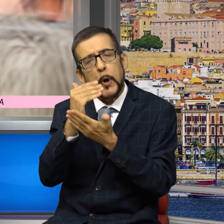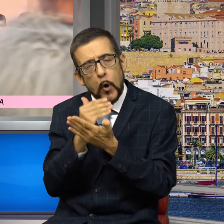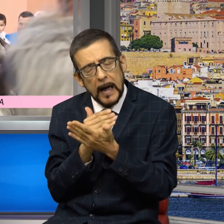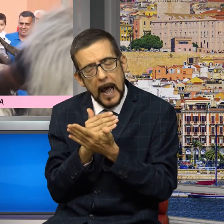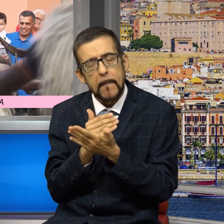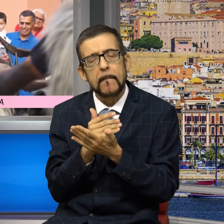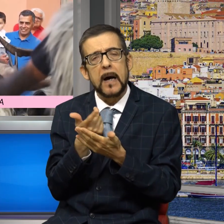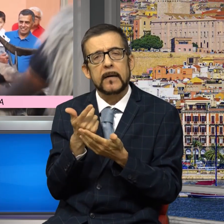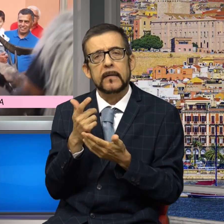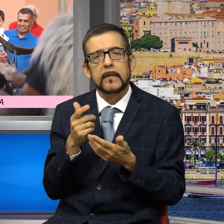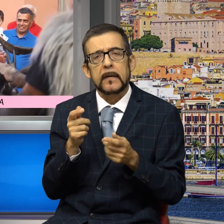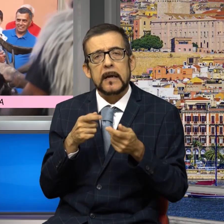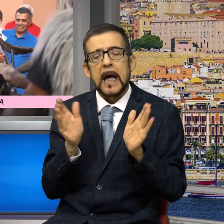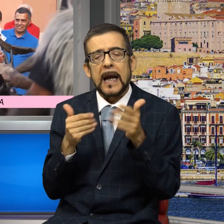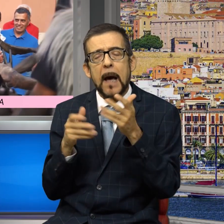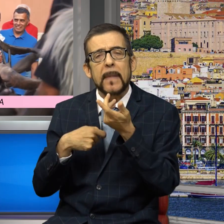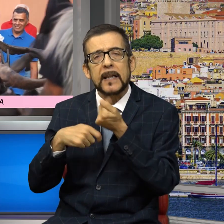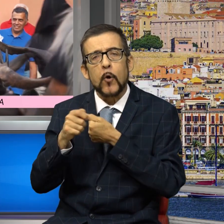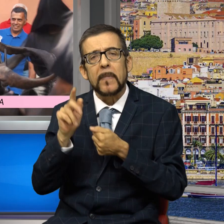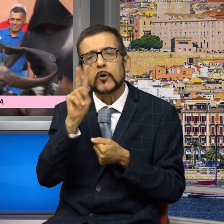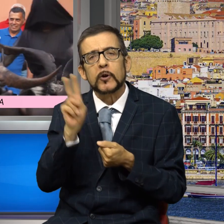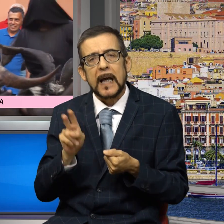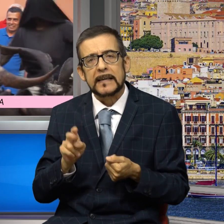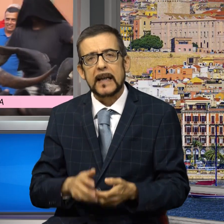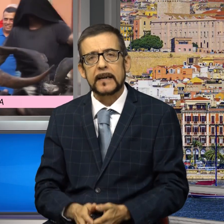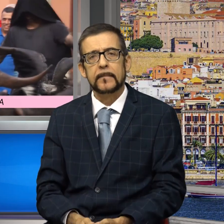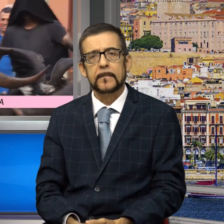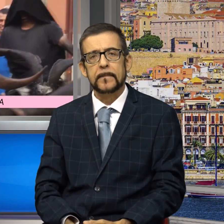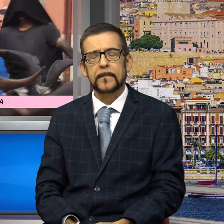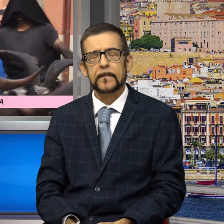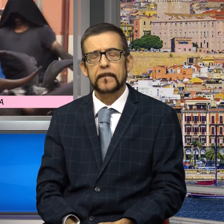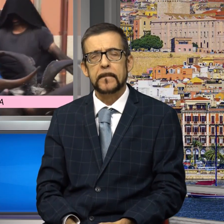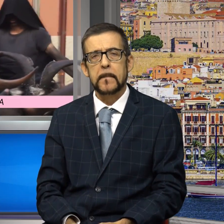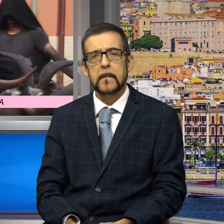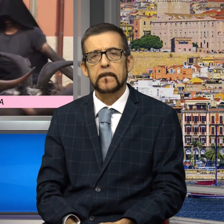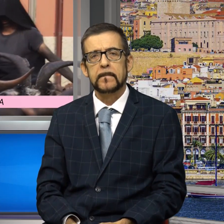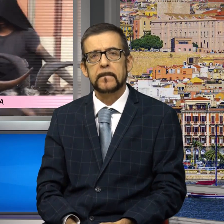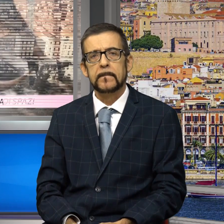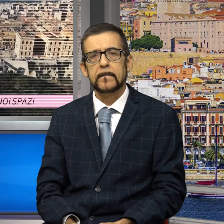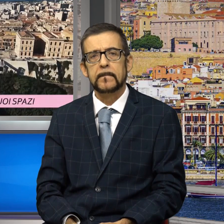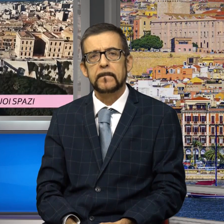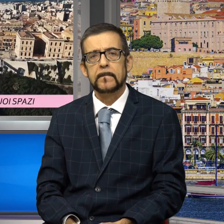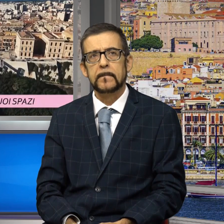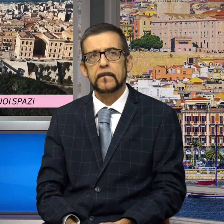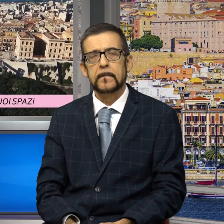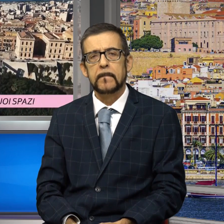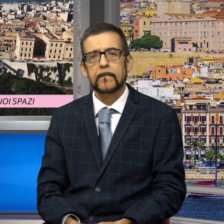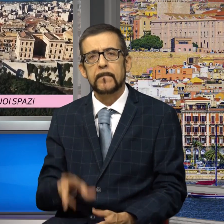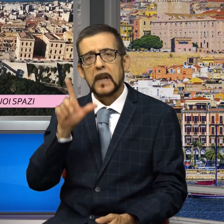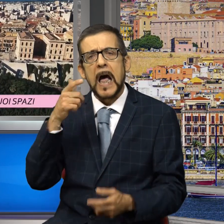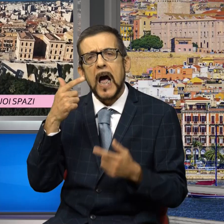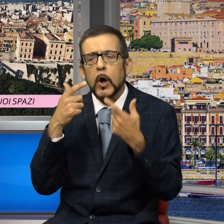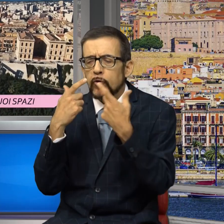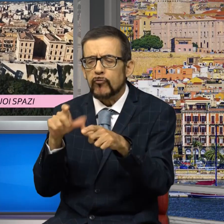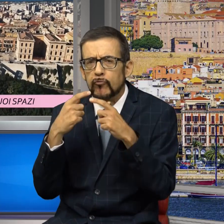della Camera di Commercio di Sassari. La città riscopre i